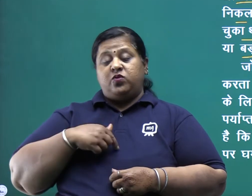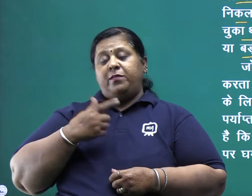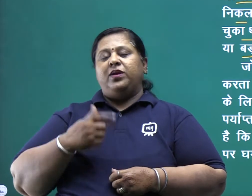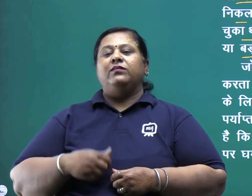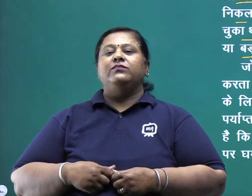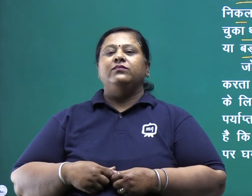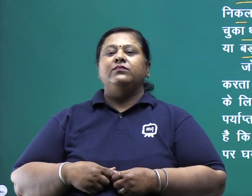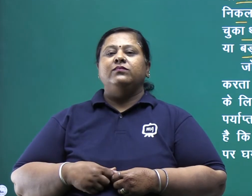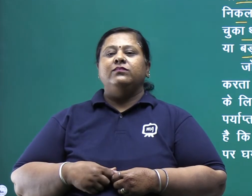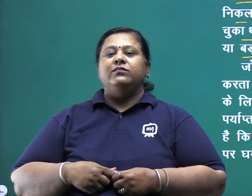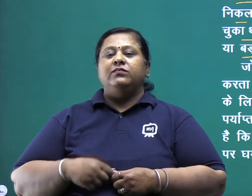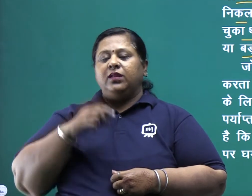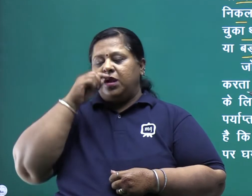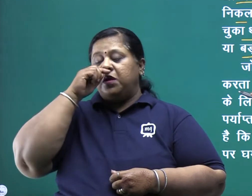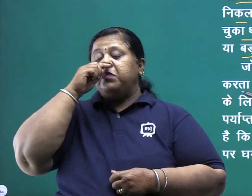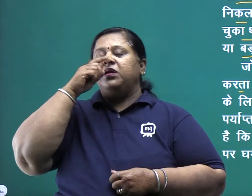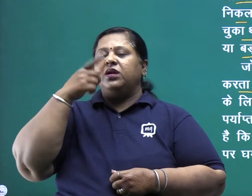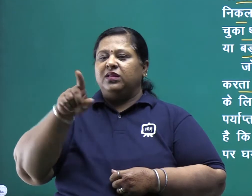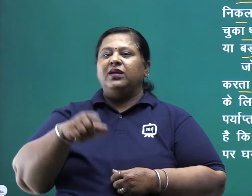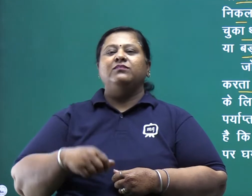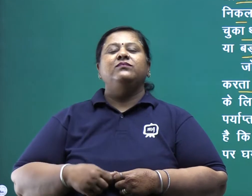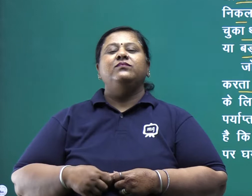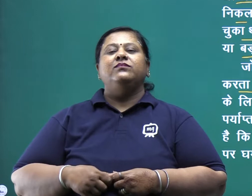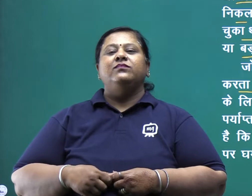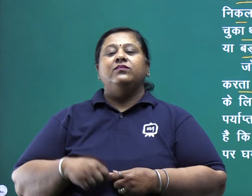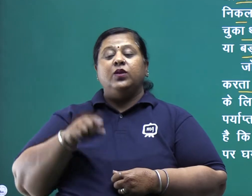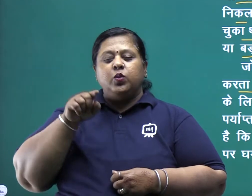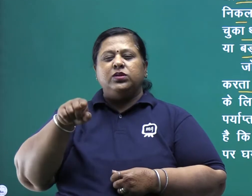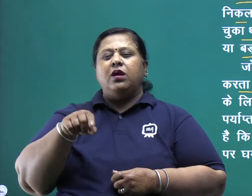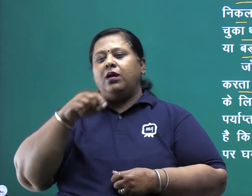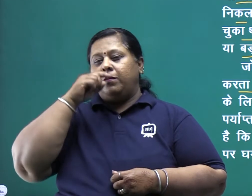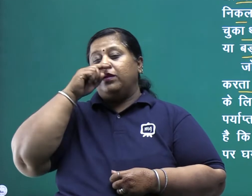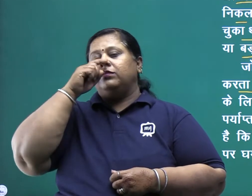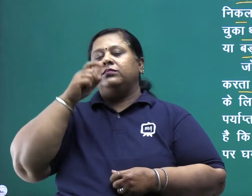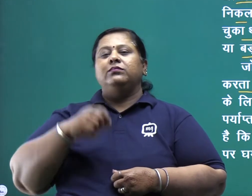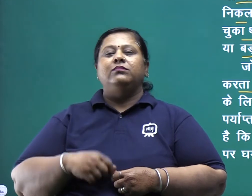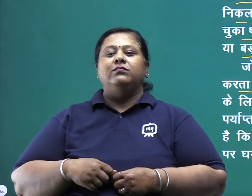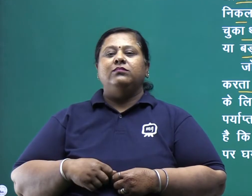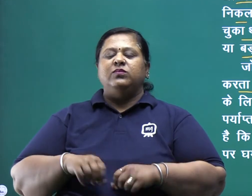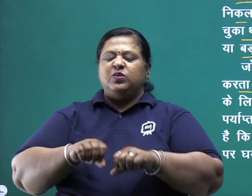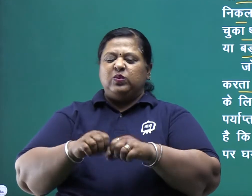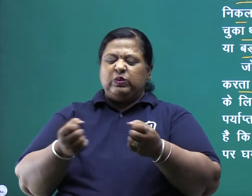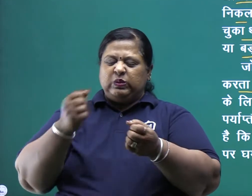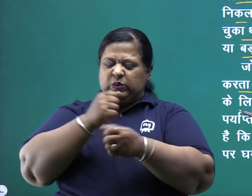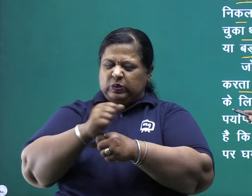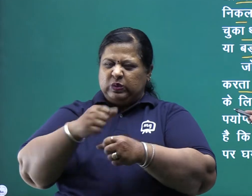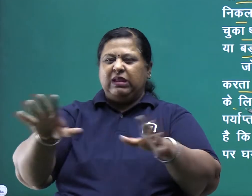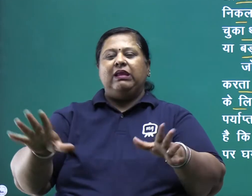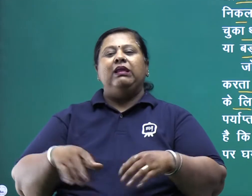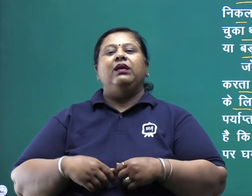पर घमंड करता है, उसका घमंड चूर करने के